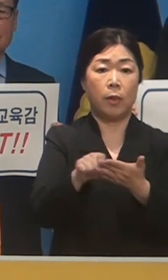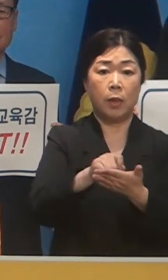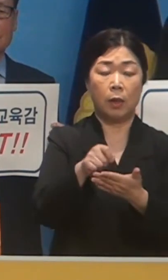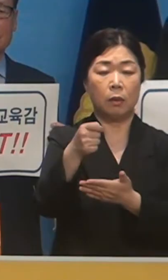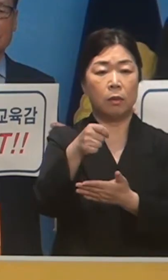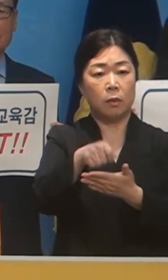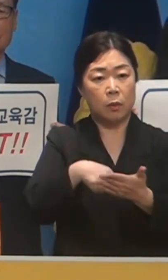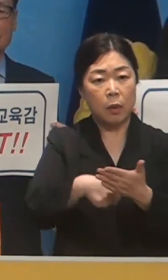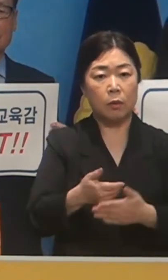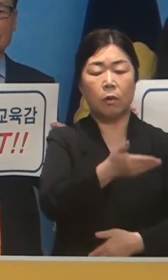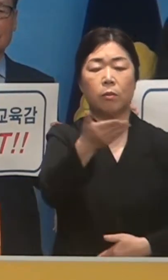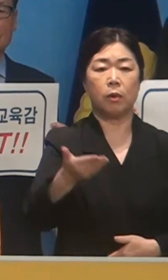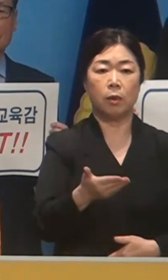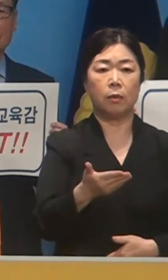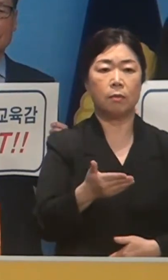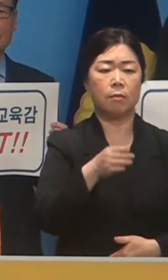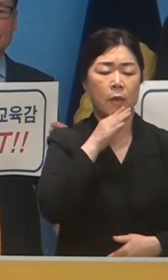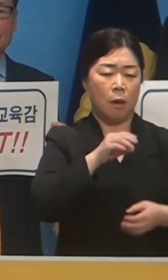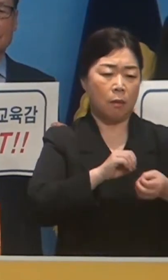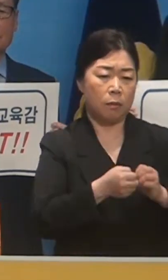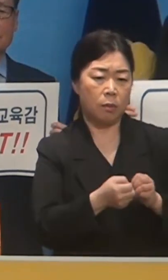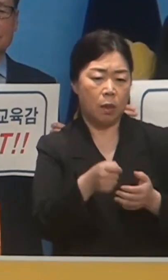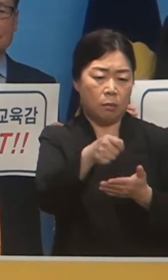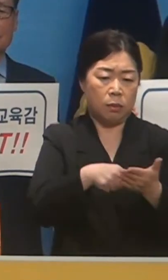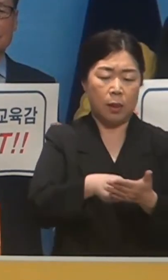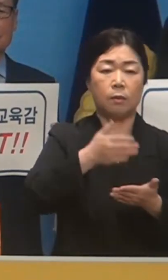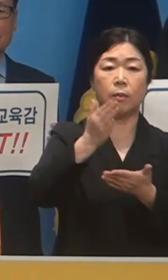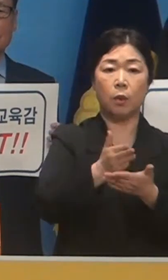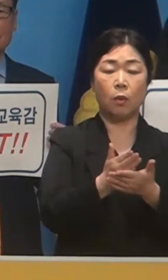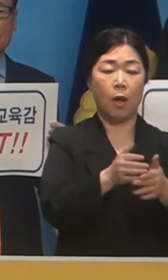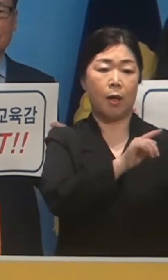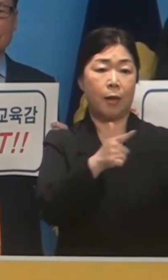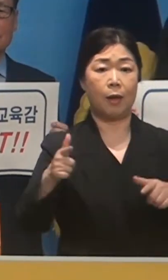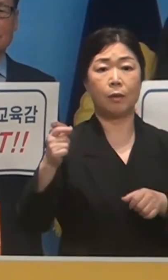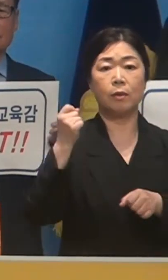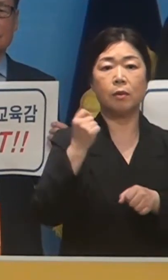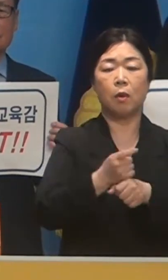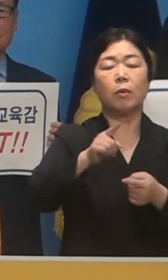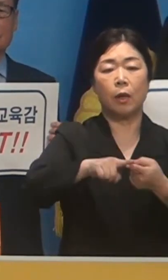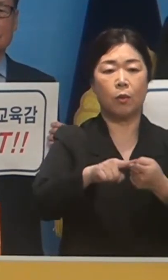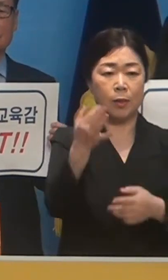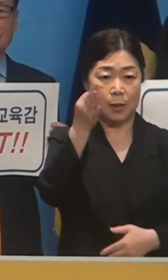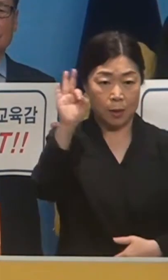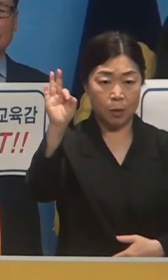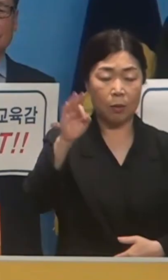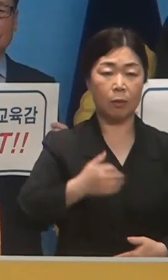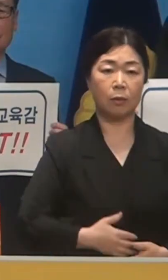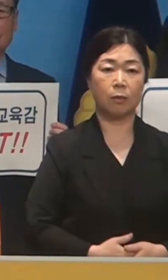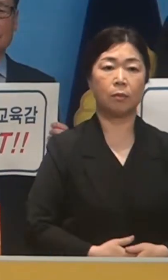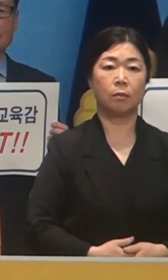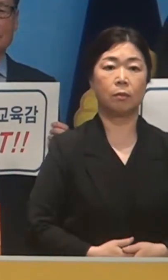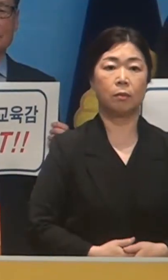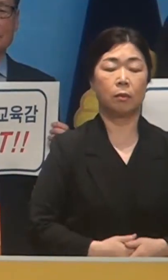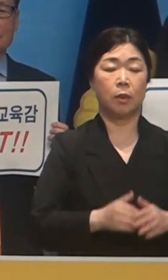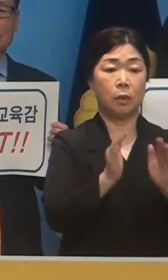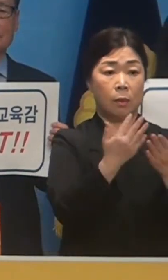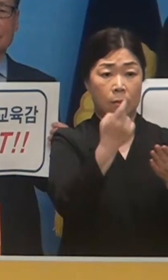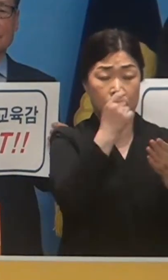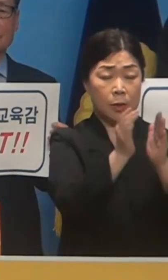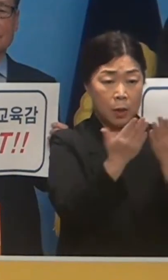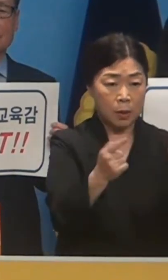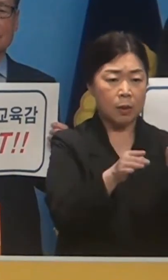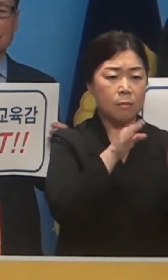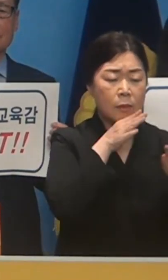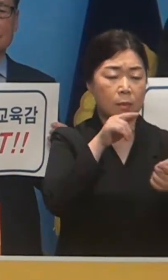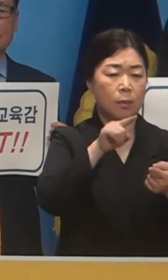여러분들, 사실을 왜곡하지 마시고 다양성 그대로 인정해 주시고 교과서가